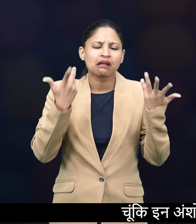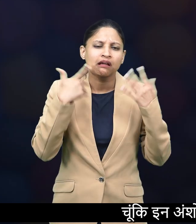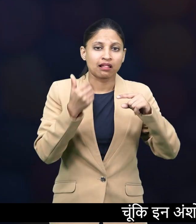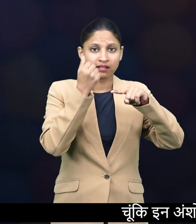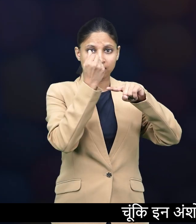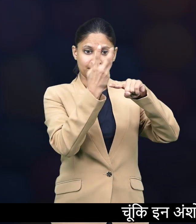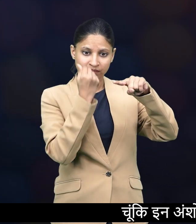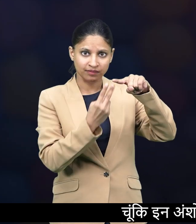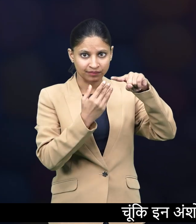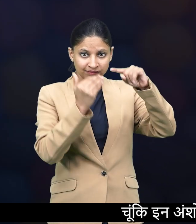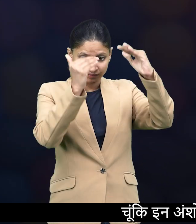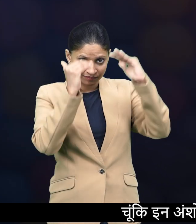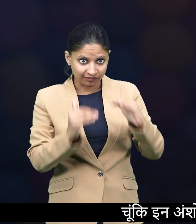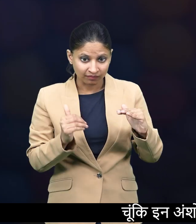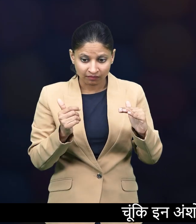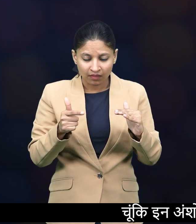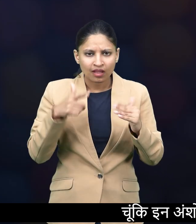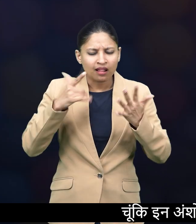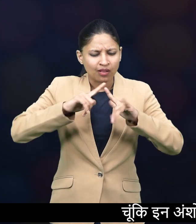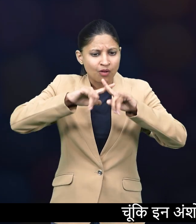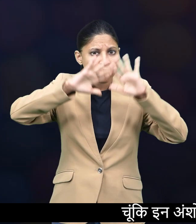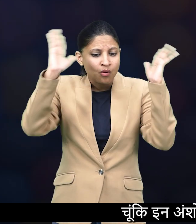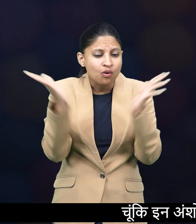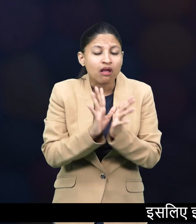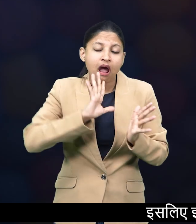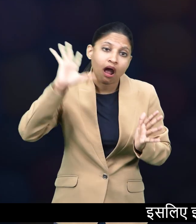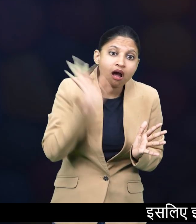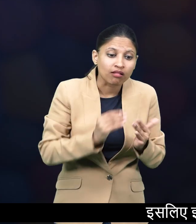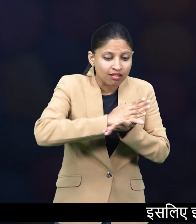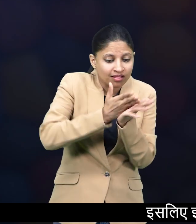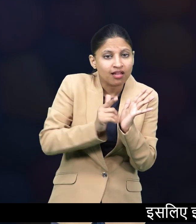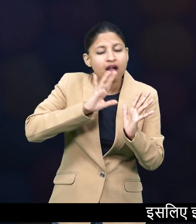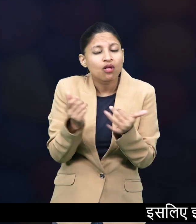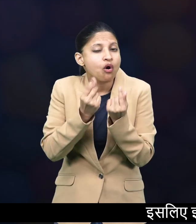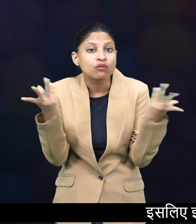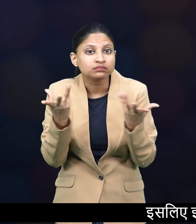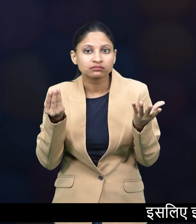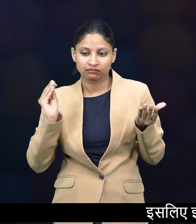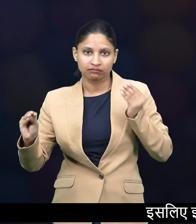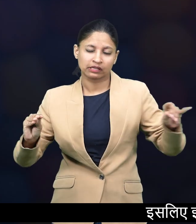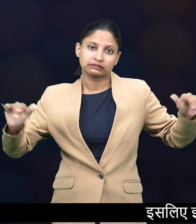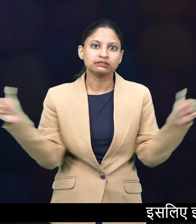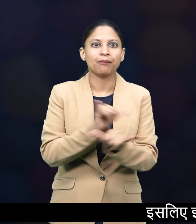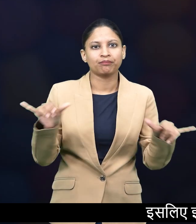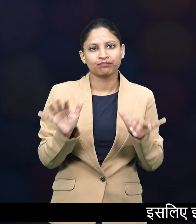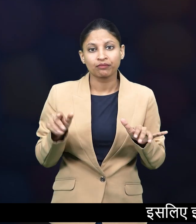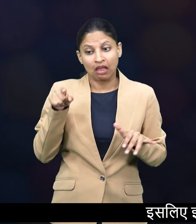चूंकि इन अंशों में हिस्सों की कुल संख्या समान है, इसलिए इन्हें समरूप अंश कहा जाता